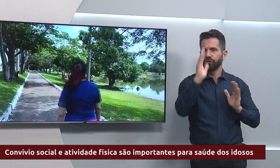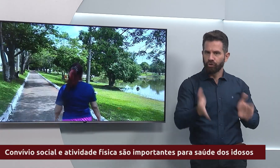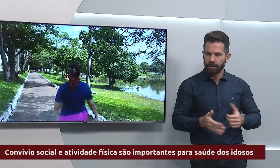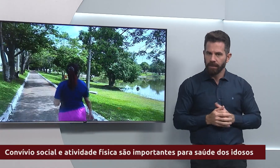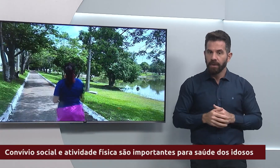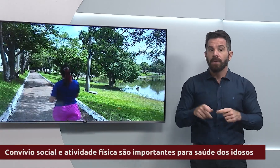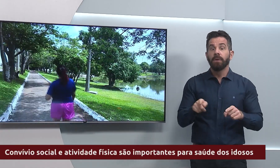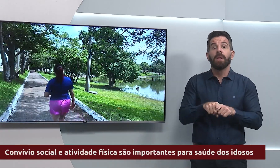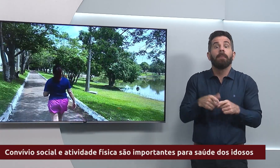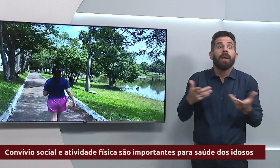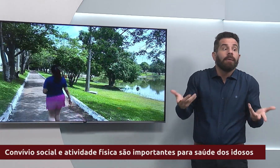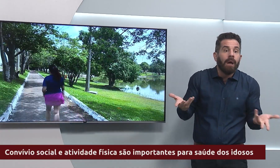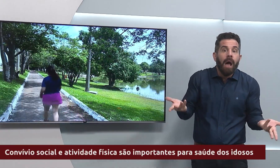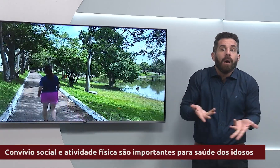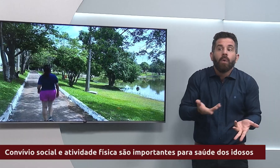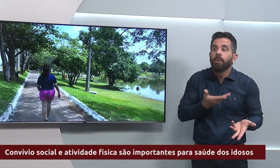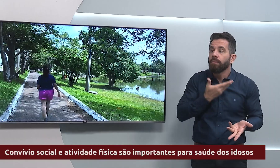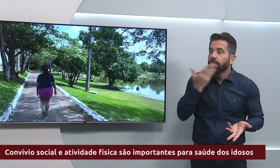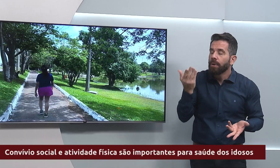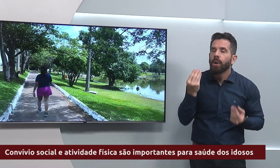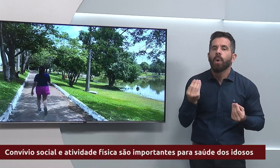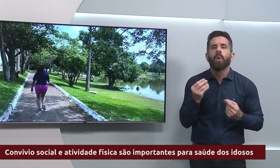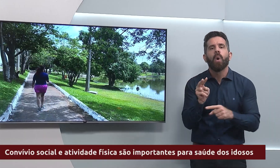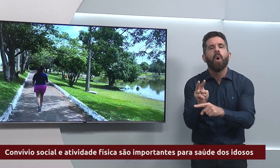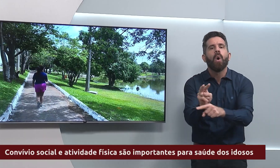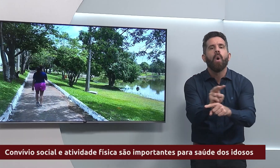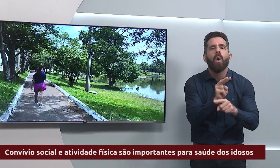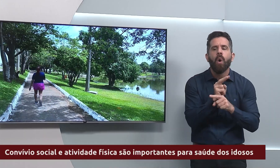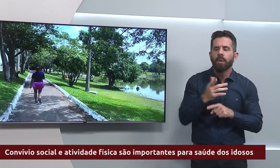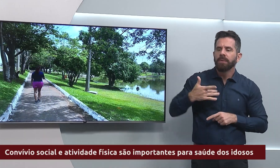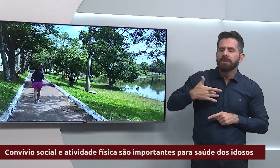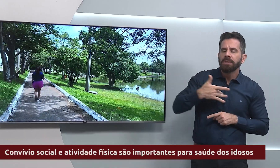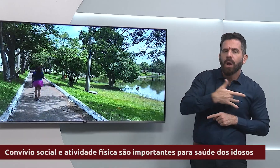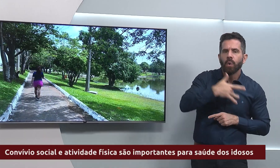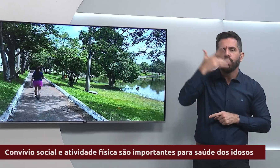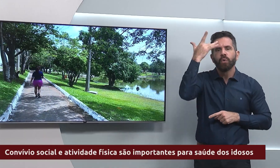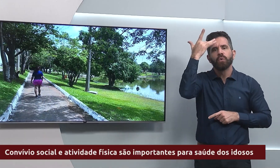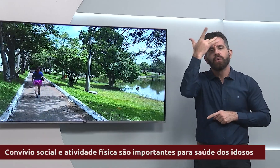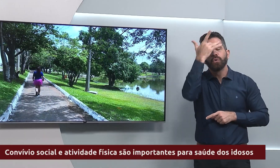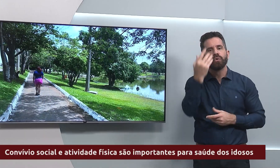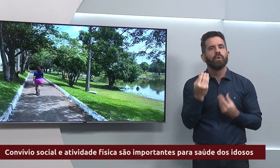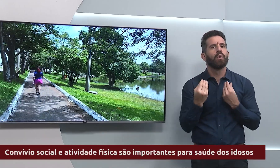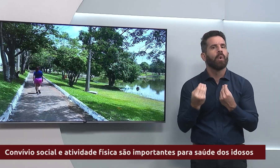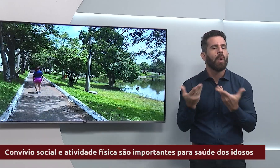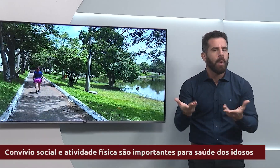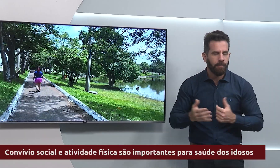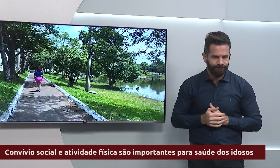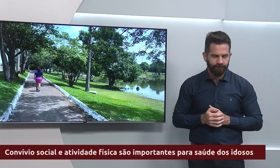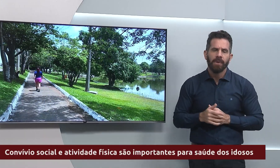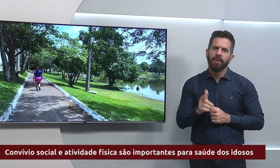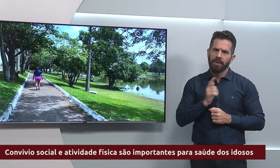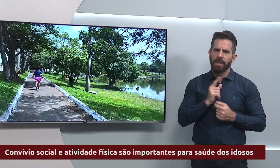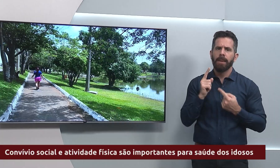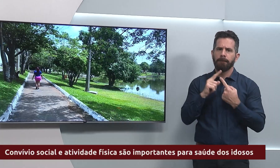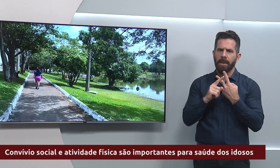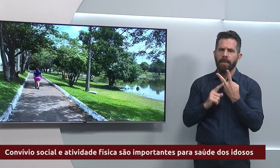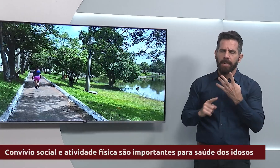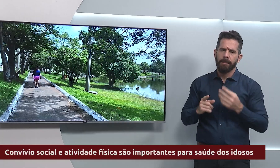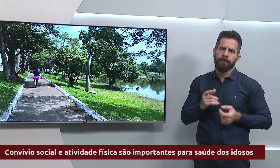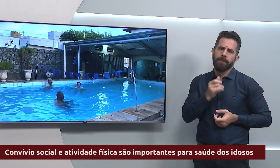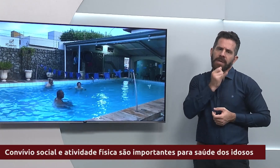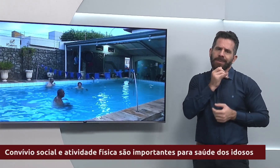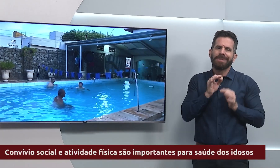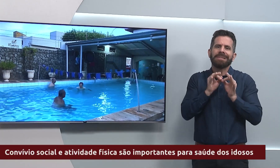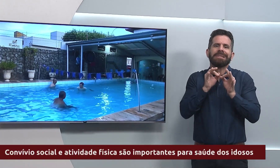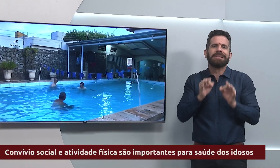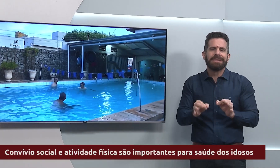vez mais urgente. Como anda o bem-estar físico e mental de quem chega à terceira idade? Entre rotinas simples e atividades que dão